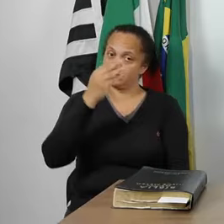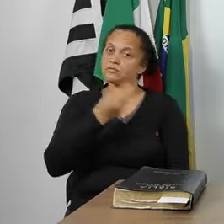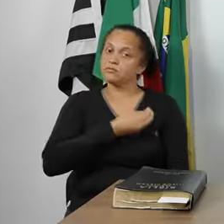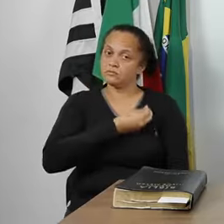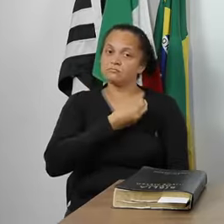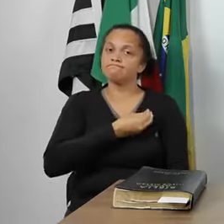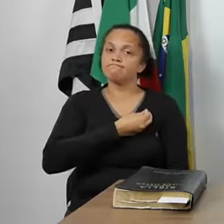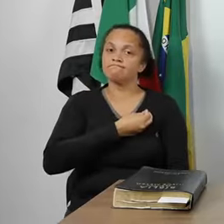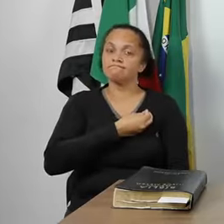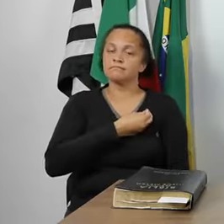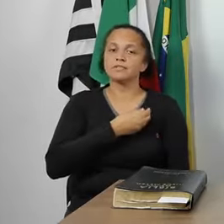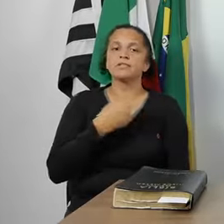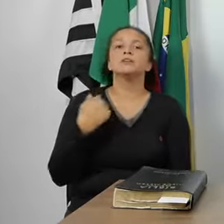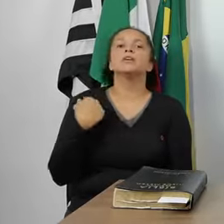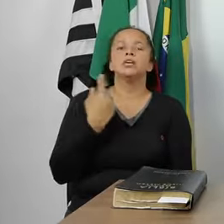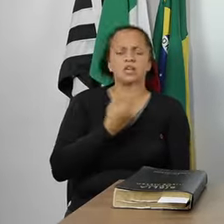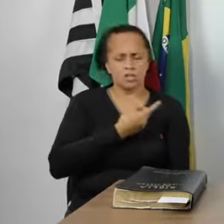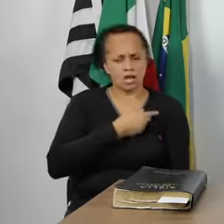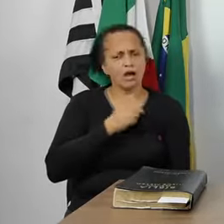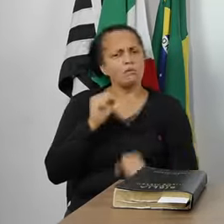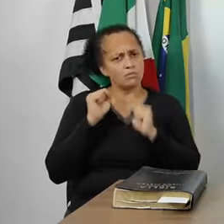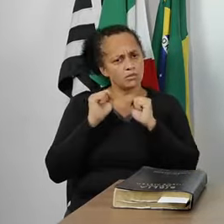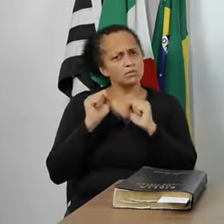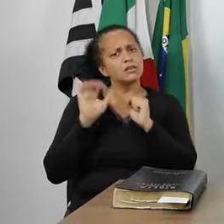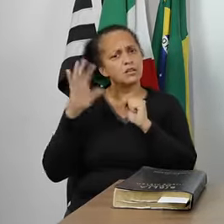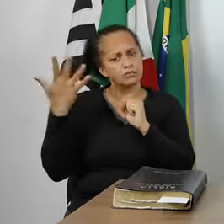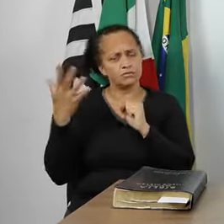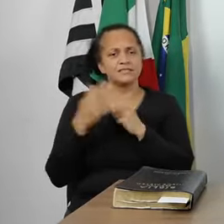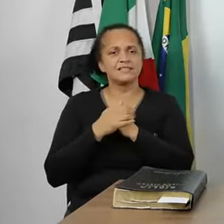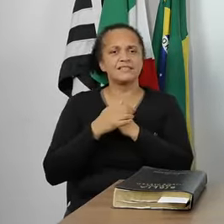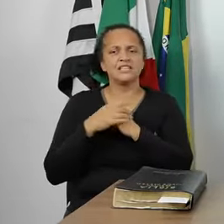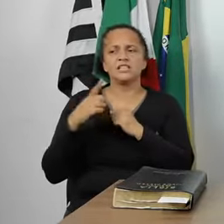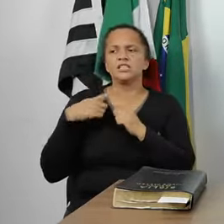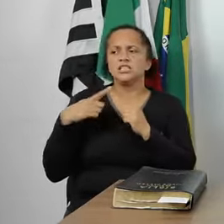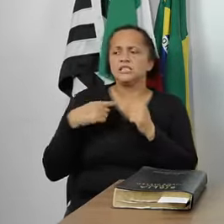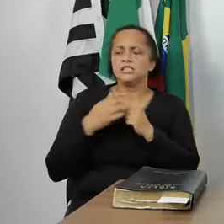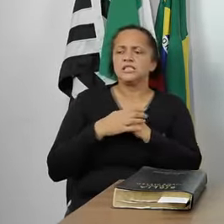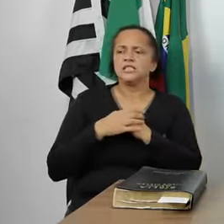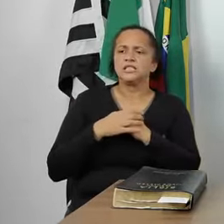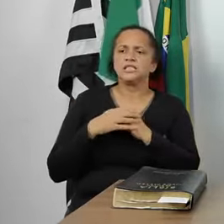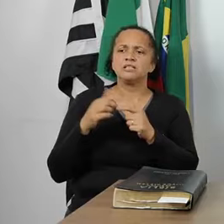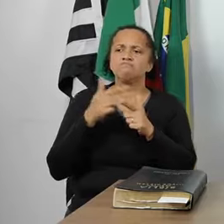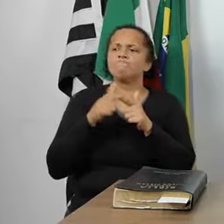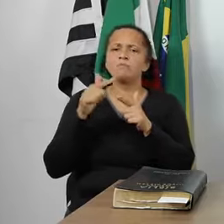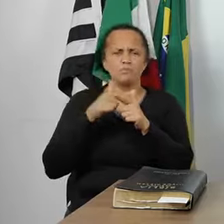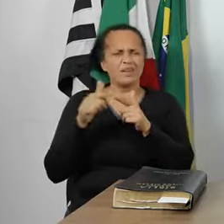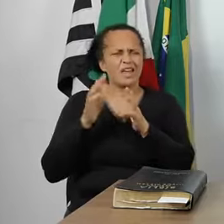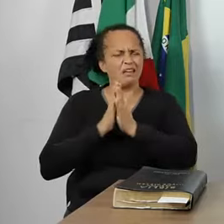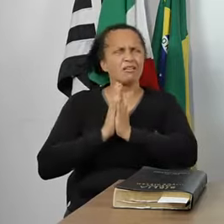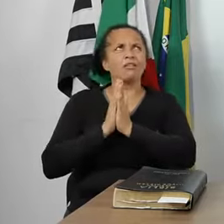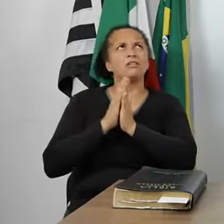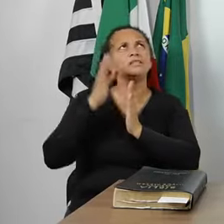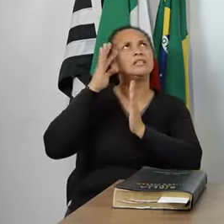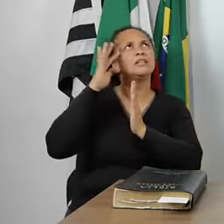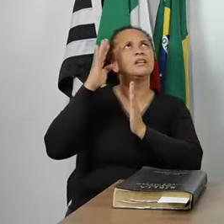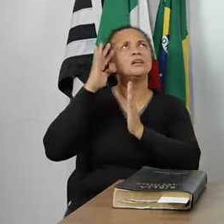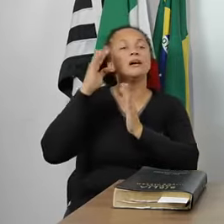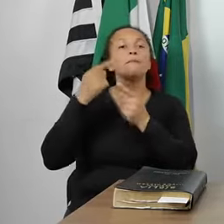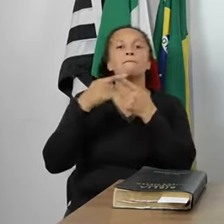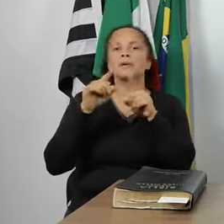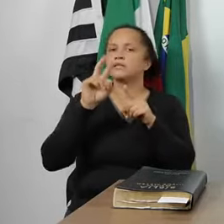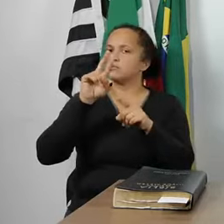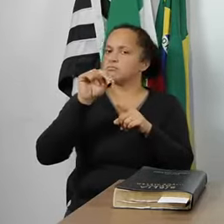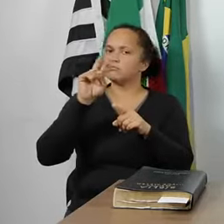pode ter alguns momentos de inconstância na oração, mas a gente jamais deve abandonar a